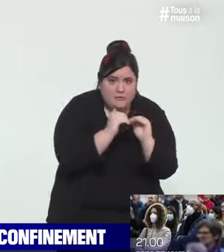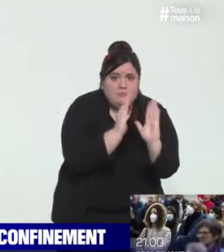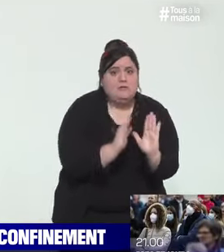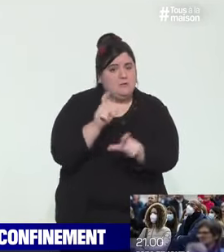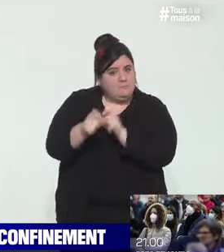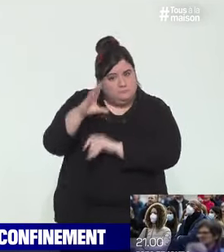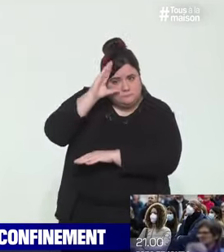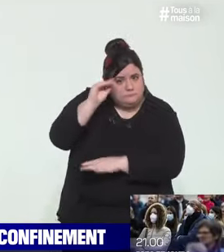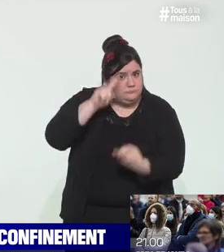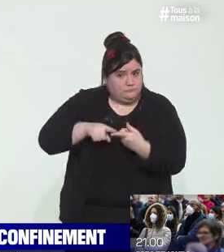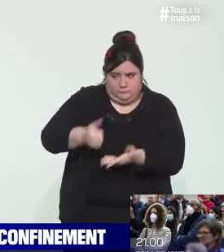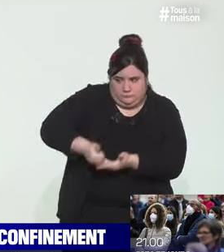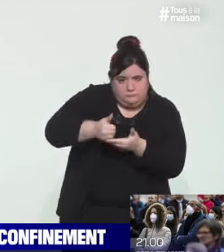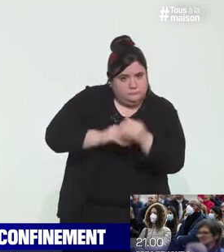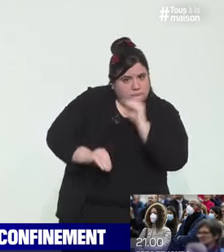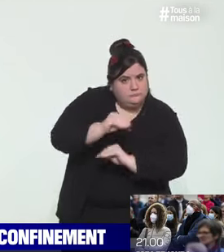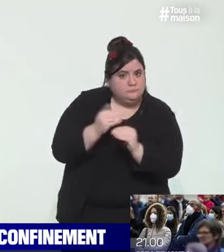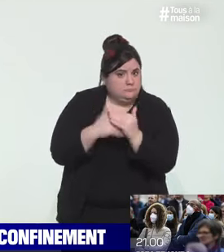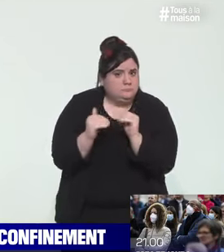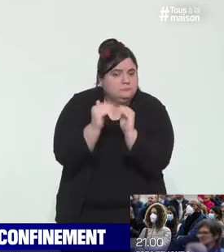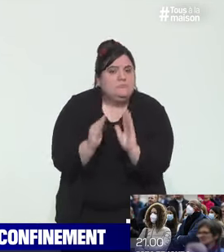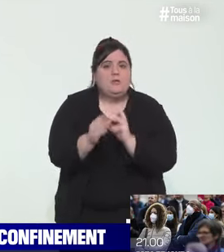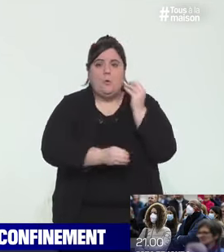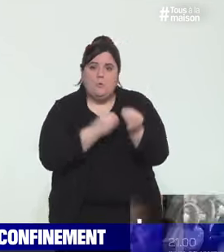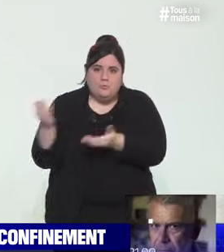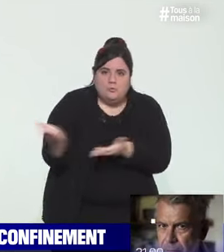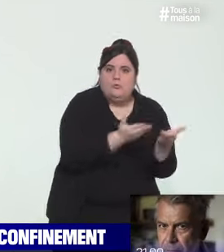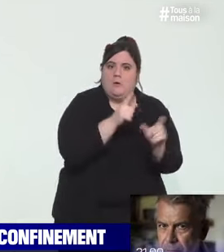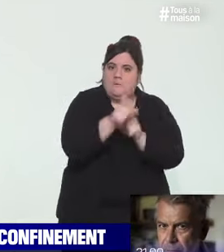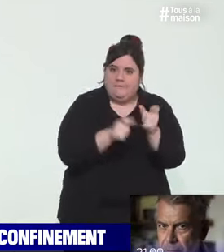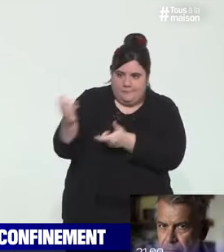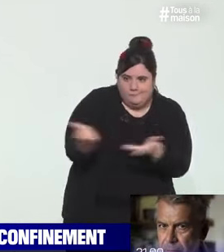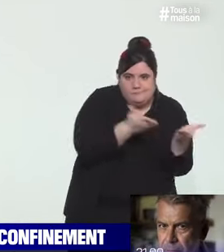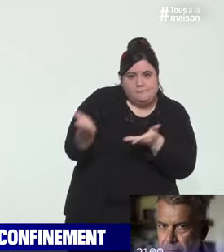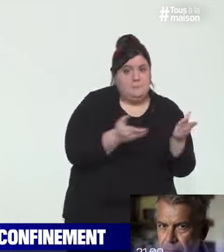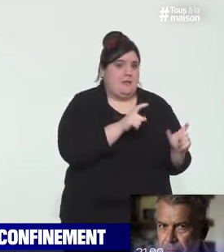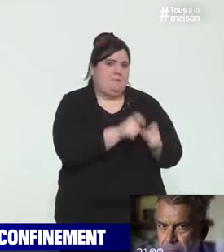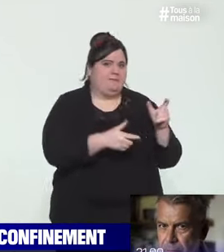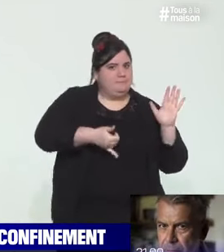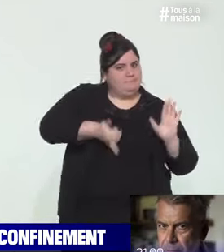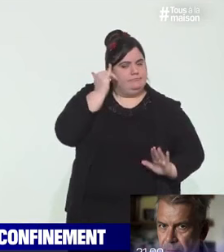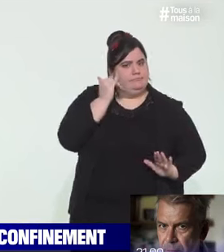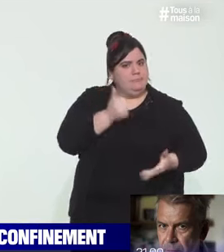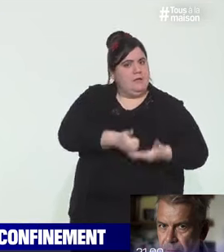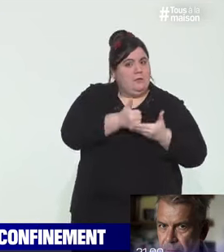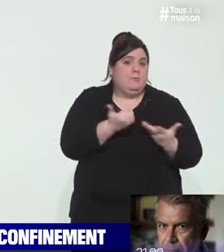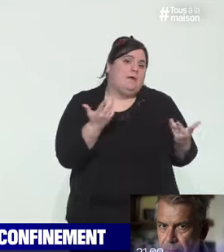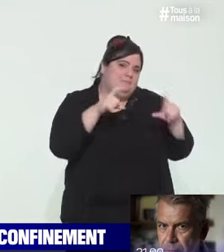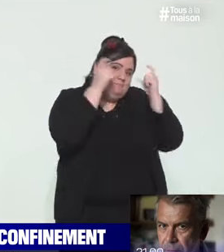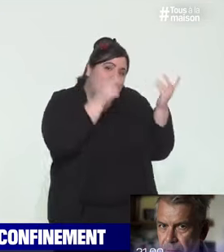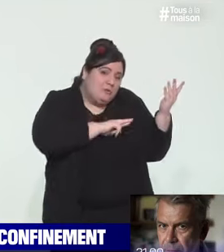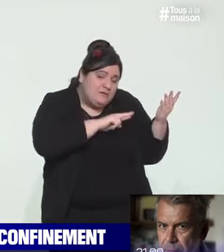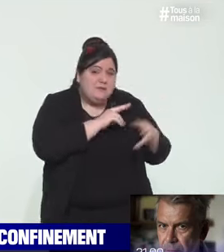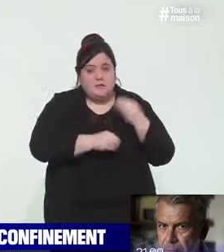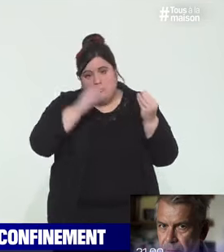personne et tous les aidants, les étudiants, les retraités, les volontaires, tous ceux qui font tout, tous les jours, pour